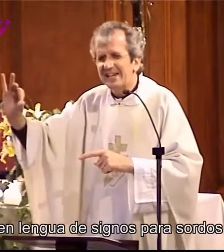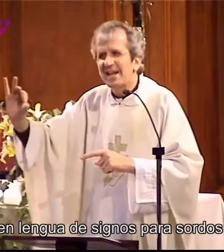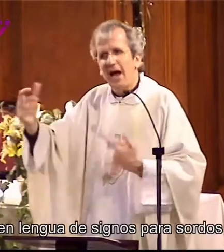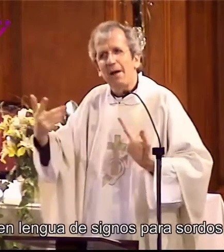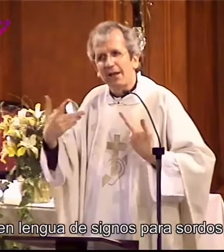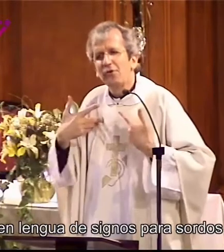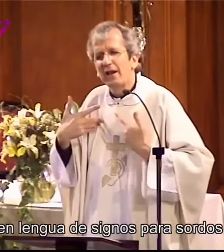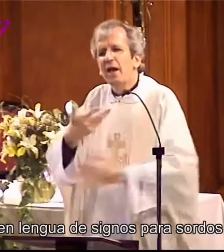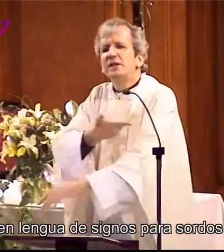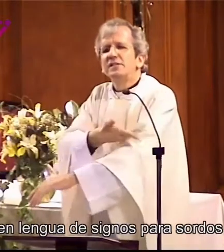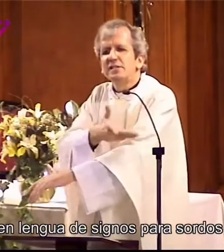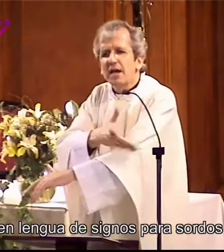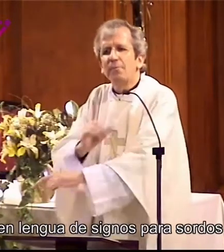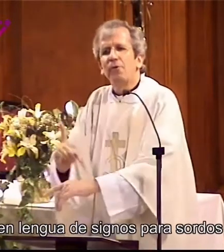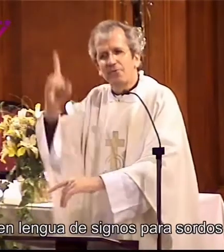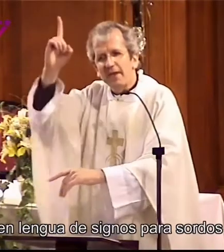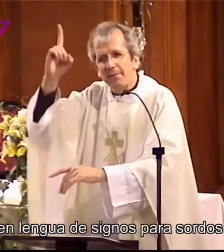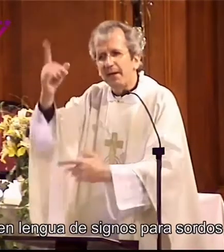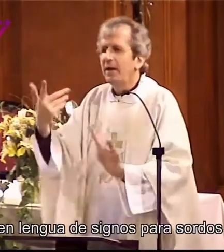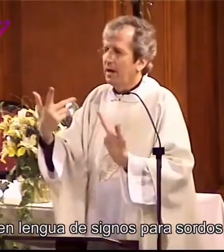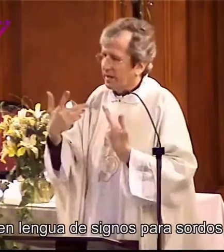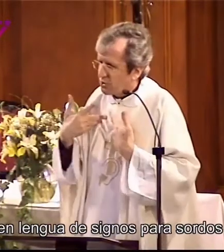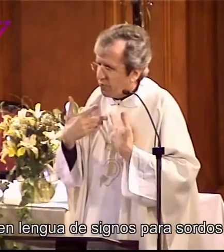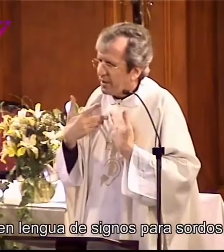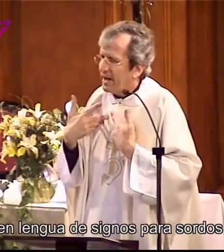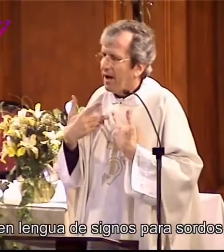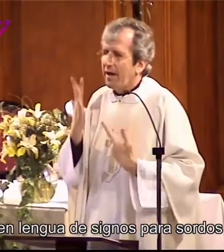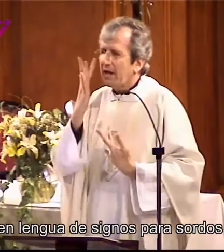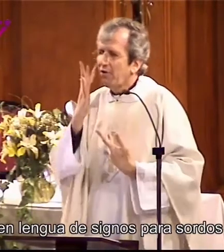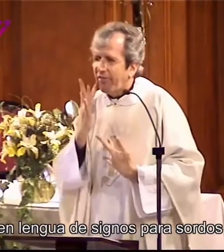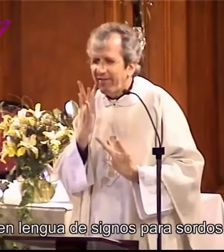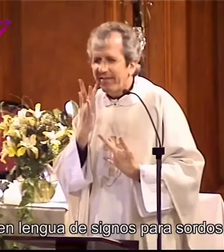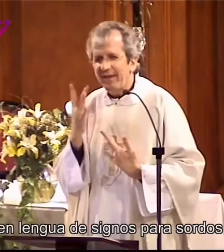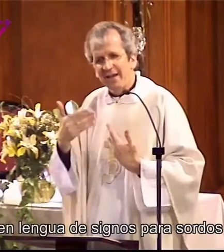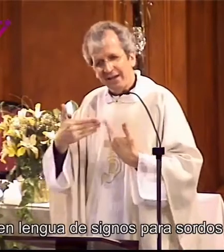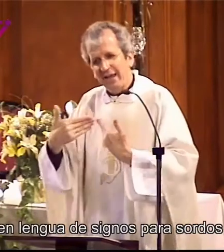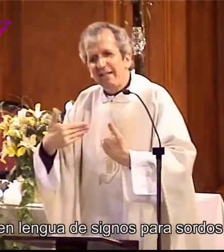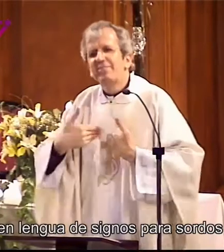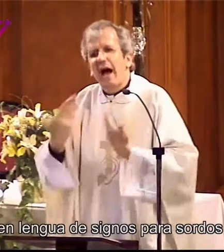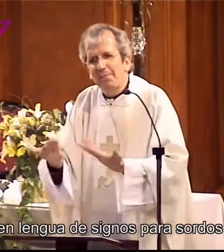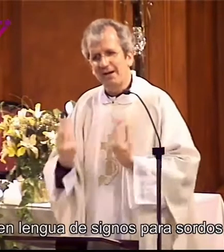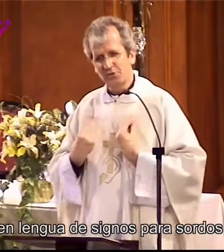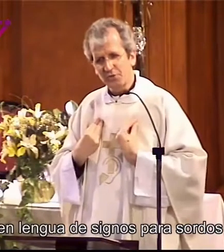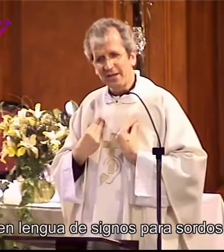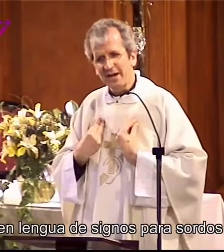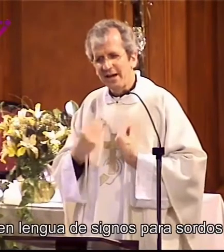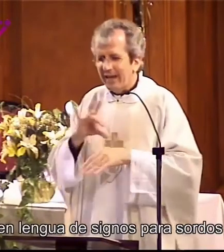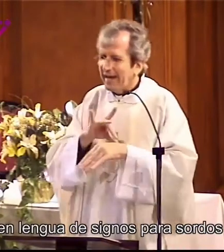hablando del siervo de Yahvé que sufría inocente, que daba su vida, que era